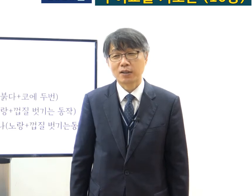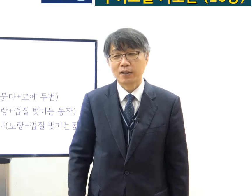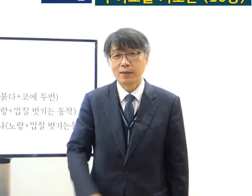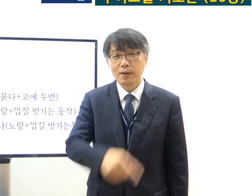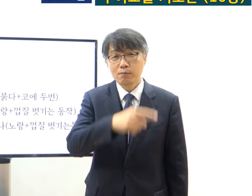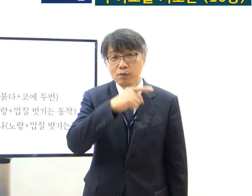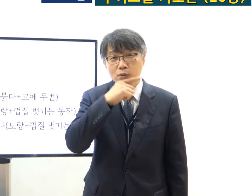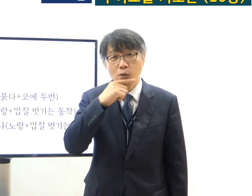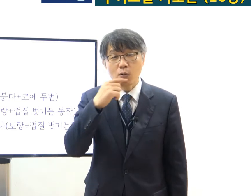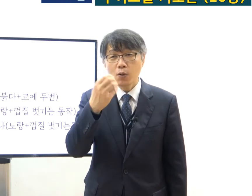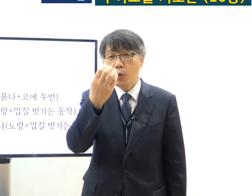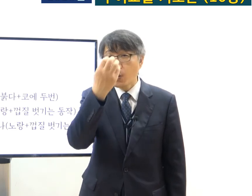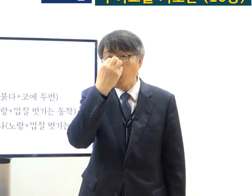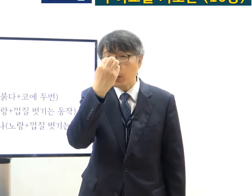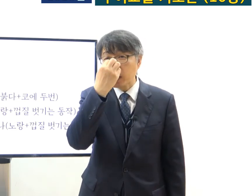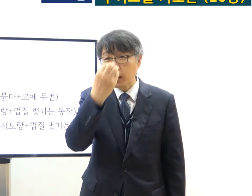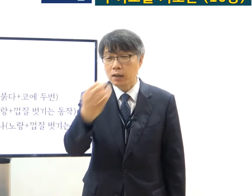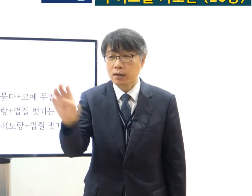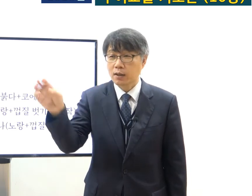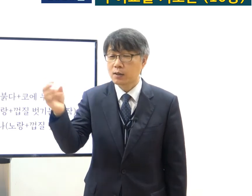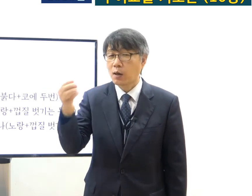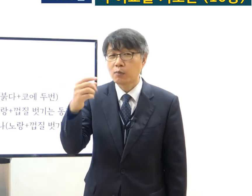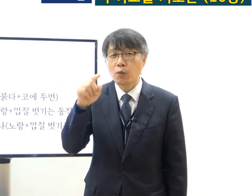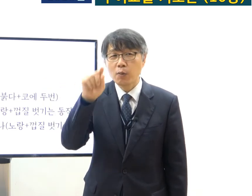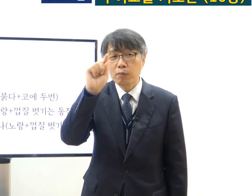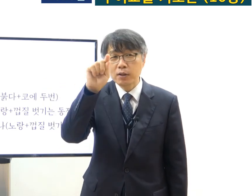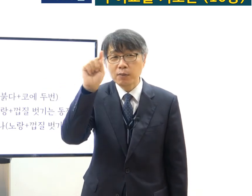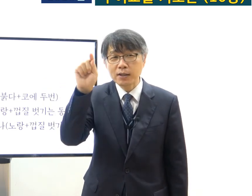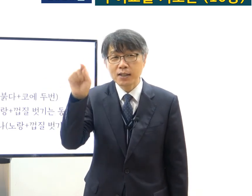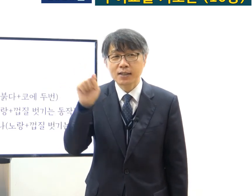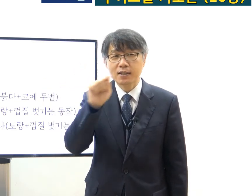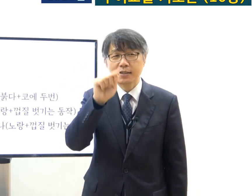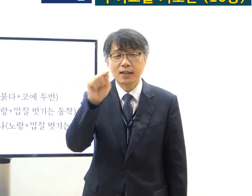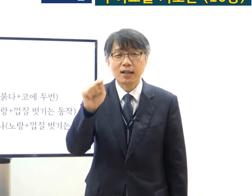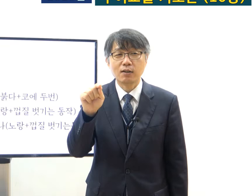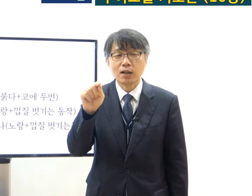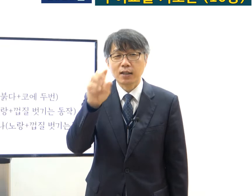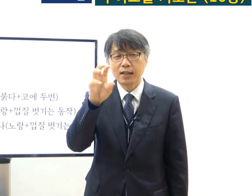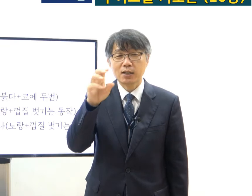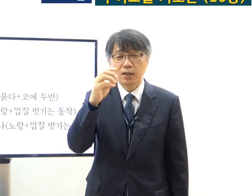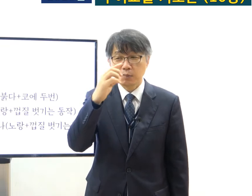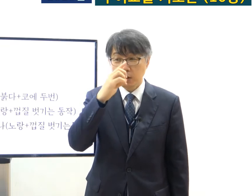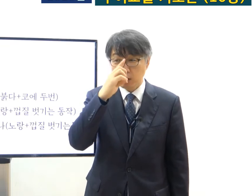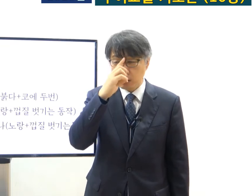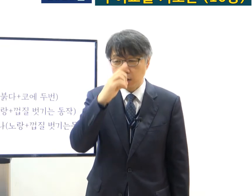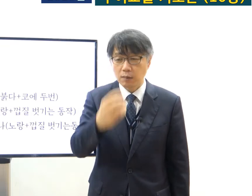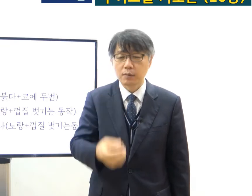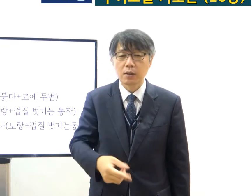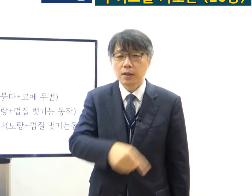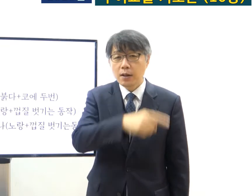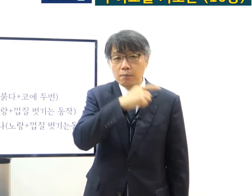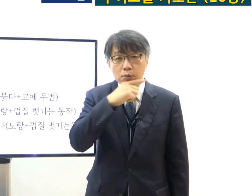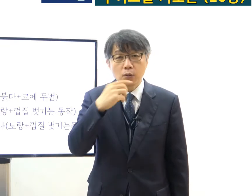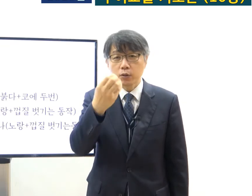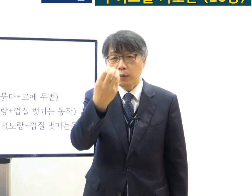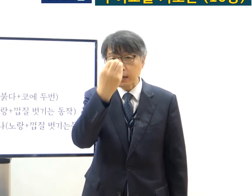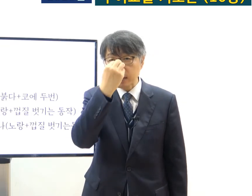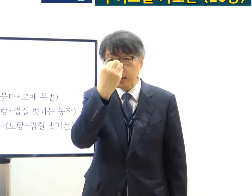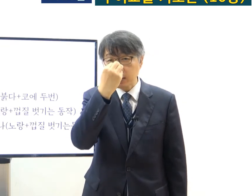표현하잖아요. 붉고 코 이렇게 코에 보면 점 같은 게 찍혀져 있잖아요. 그러니까 딸기 점, 그런 것처럼 붉고 점같이 찍혀져 있는